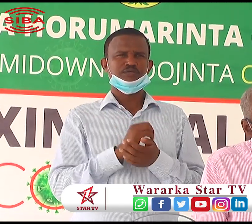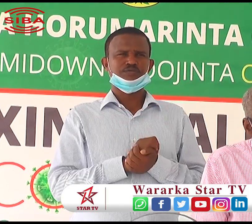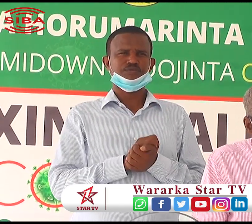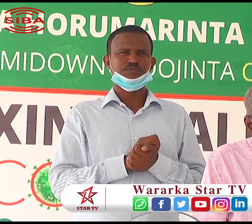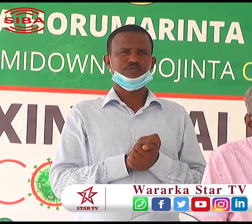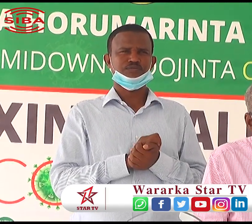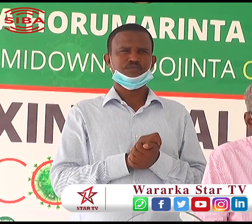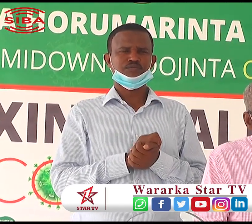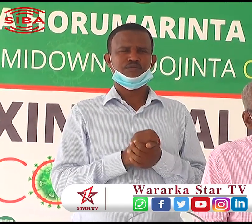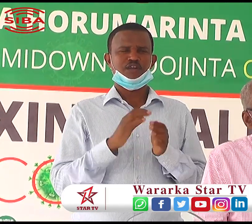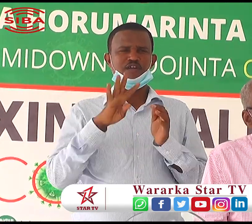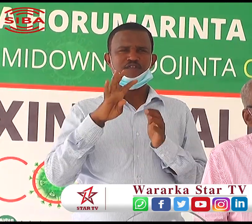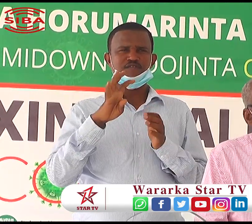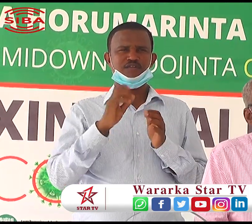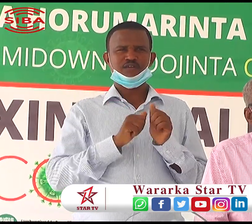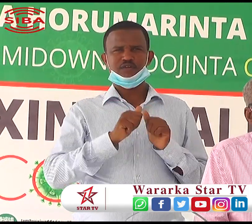49 waa hal qof